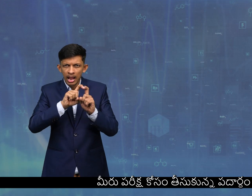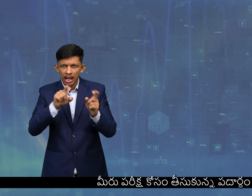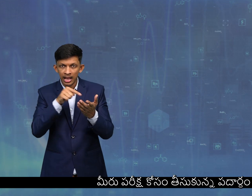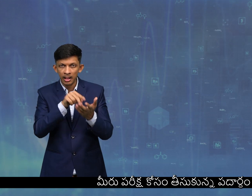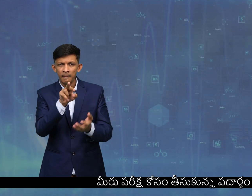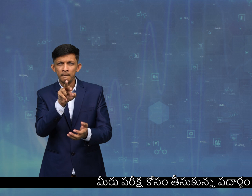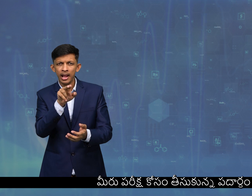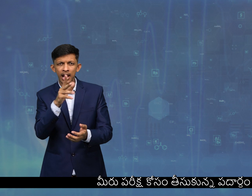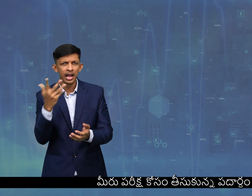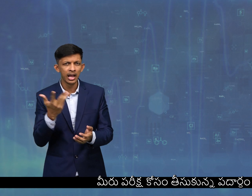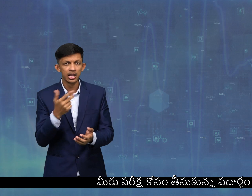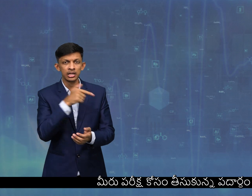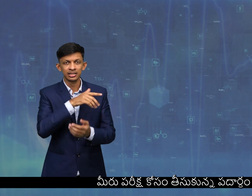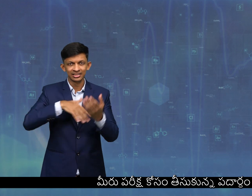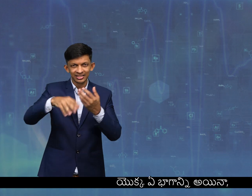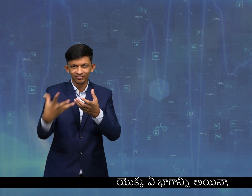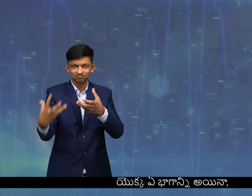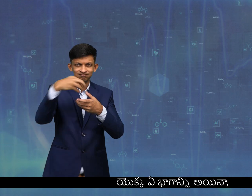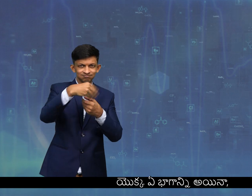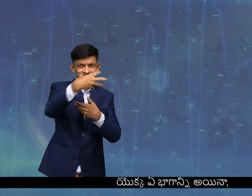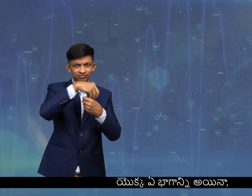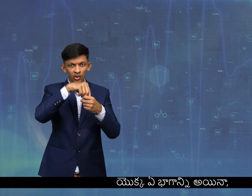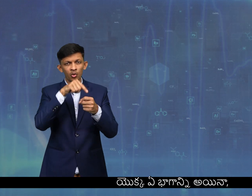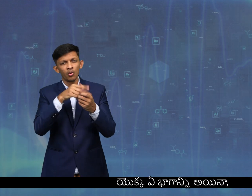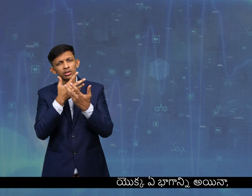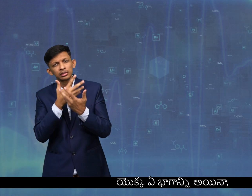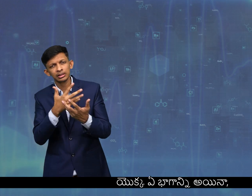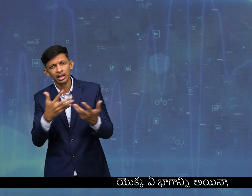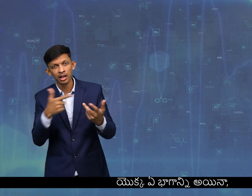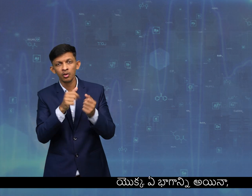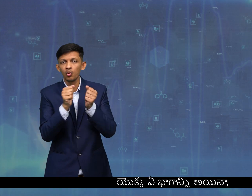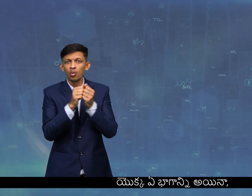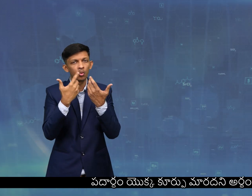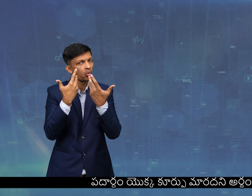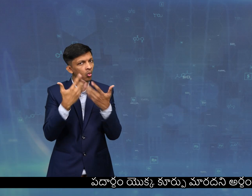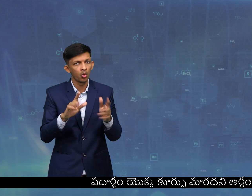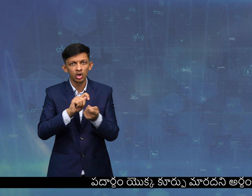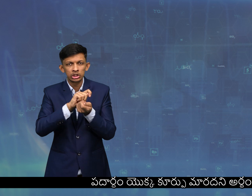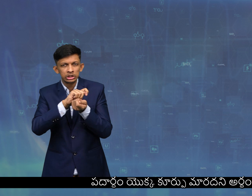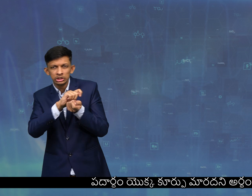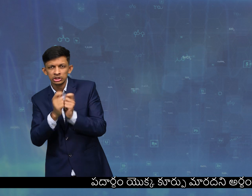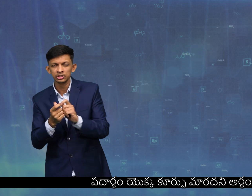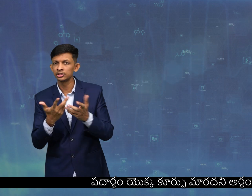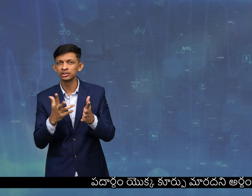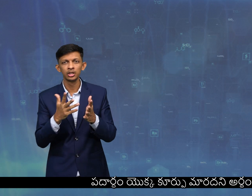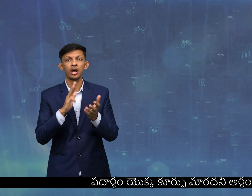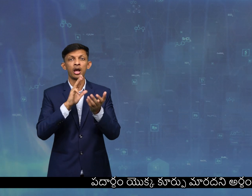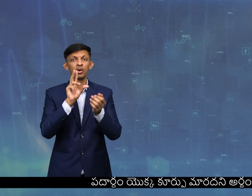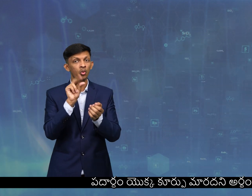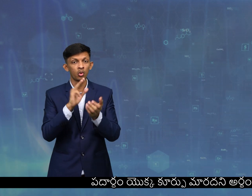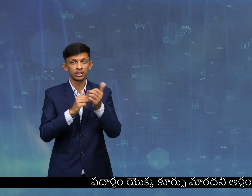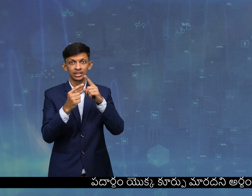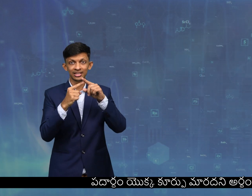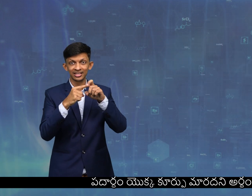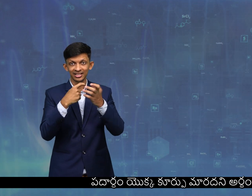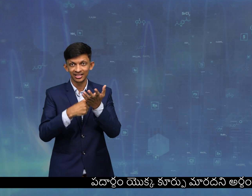మీరు పరీక్ష కోసం తీసుకున్న పదార్థం యొక్క ఏ భాగాన్ని అయినా పదార్థం యొక్క కూర్పు మారదని